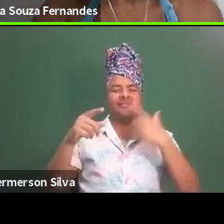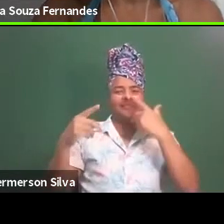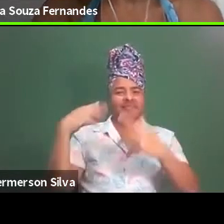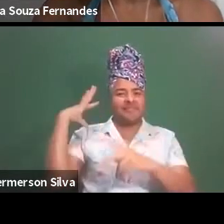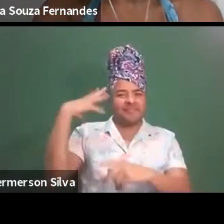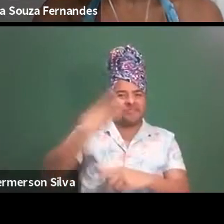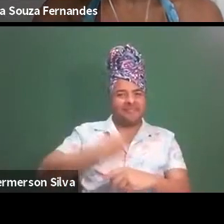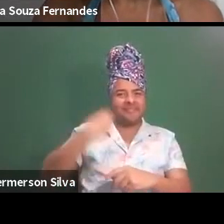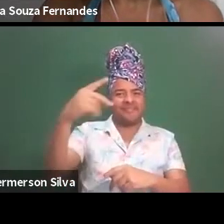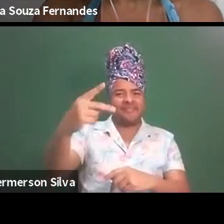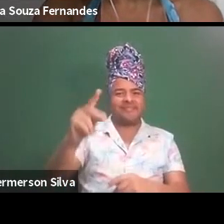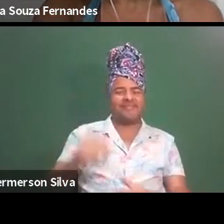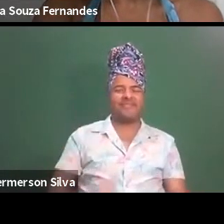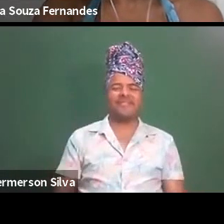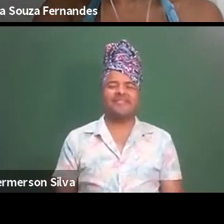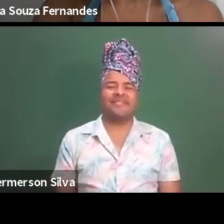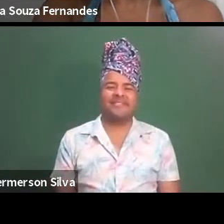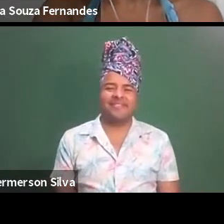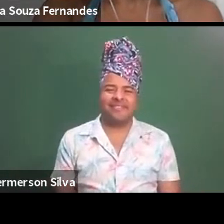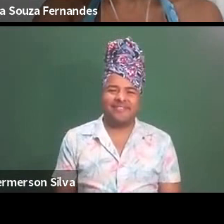ancestrais.